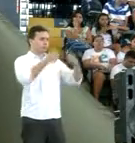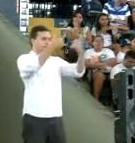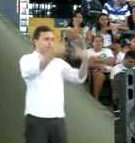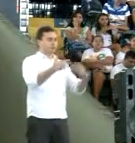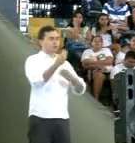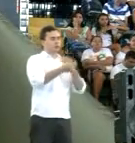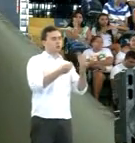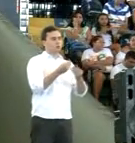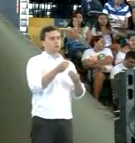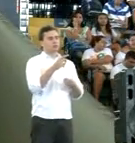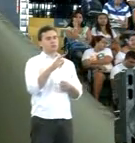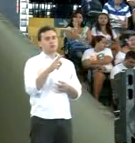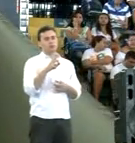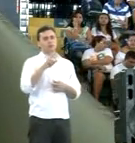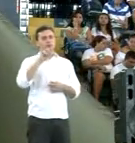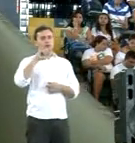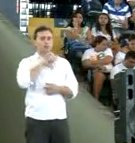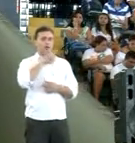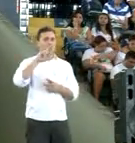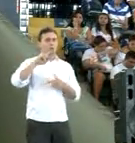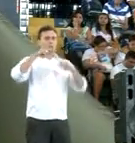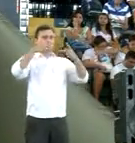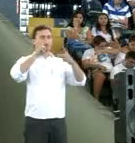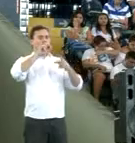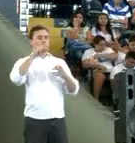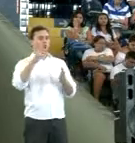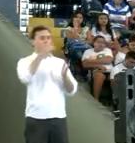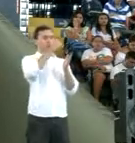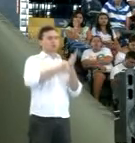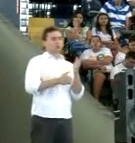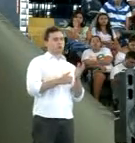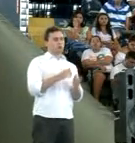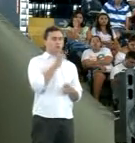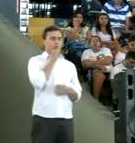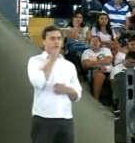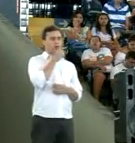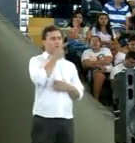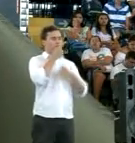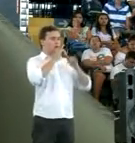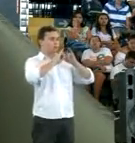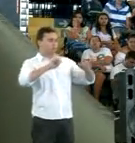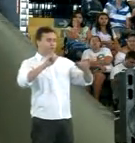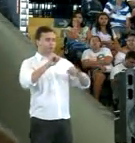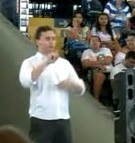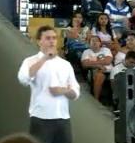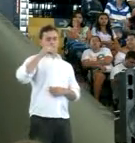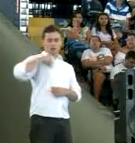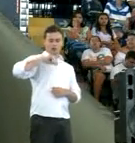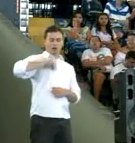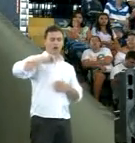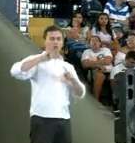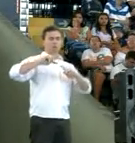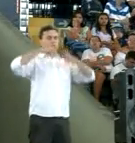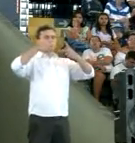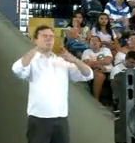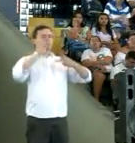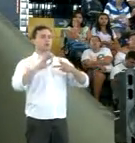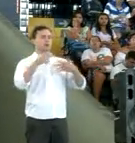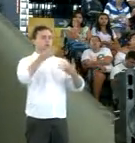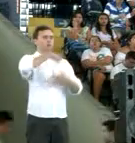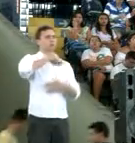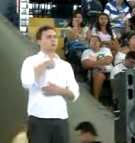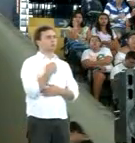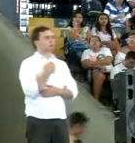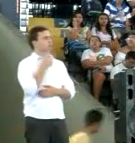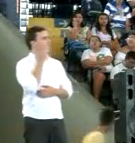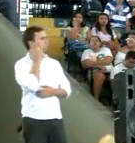funciona, quando tem um aumento, quando tem um desconto, o salário mínimo aumentou tantos por cento, como é que isso funciona? Então, pessoal,